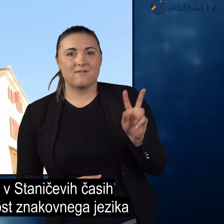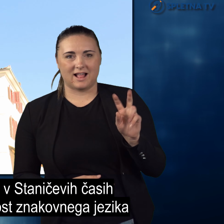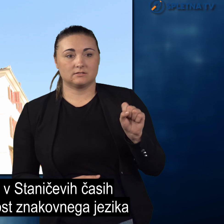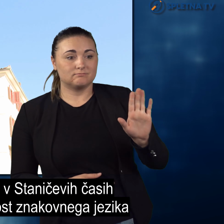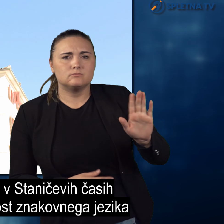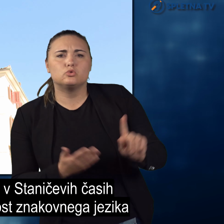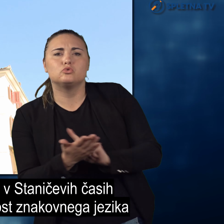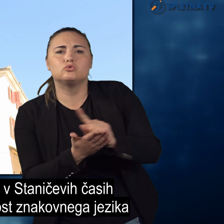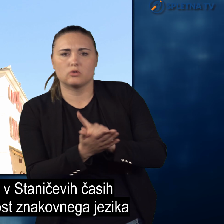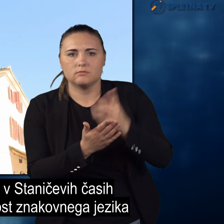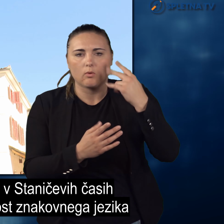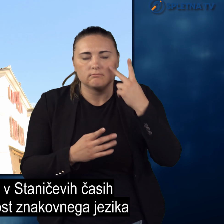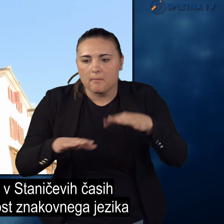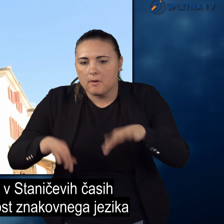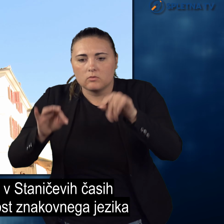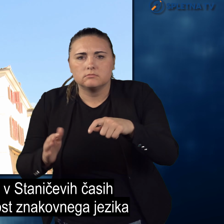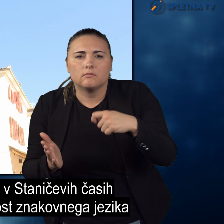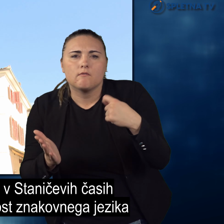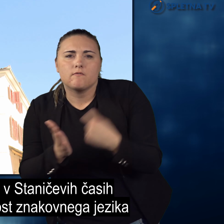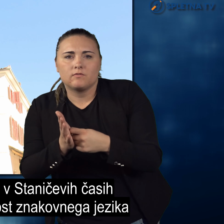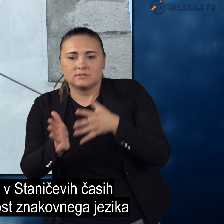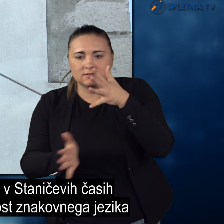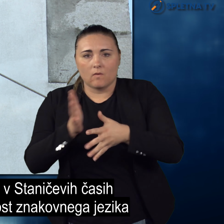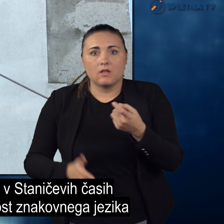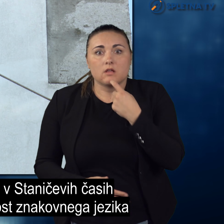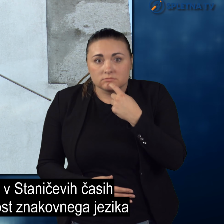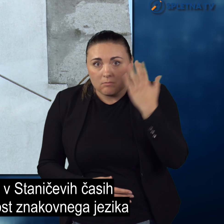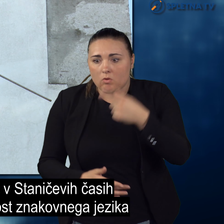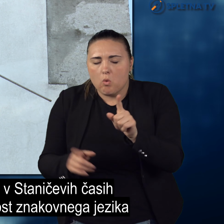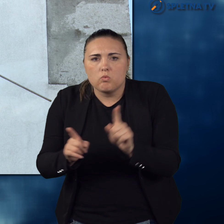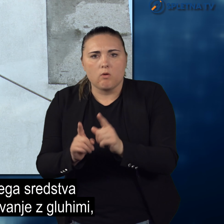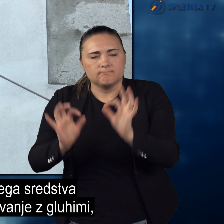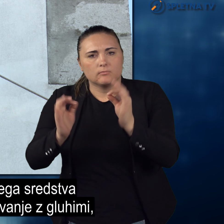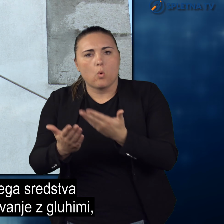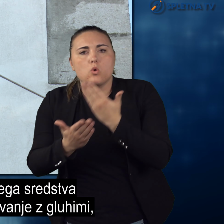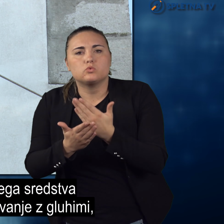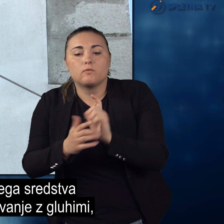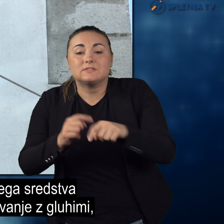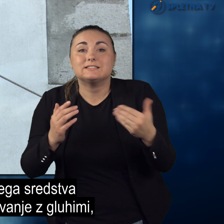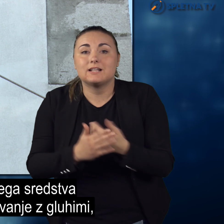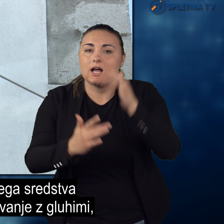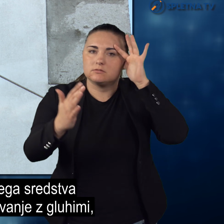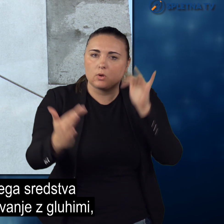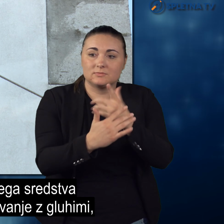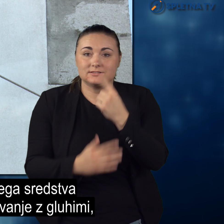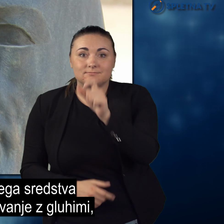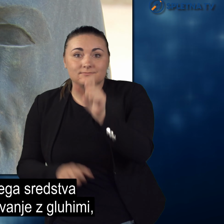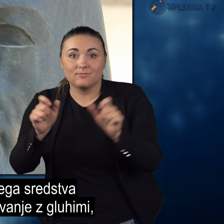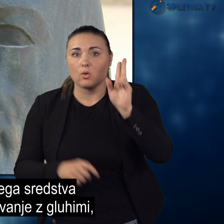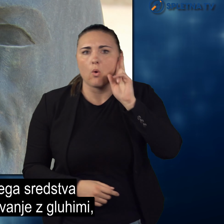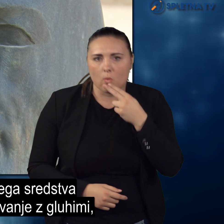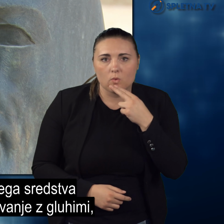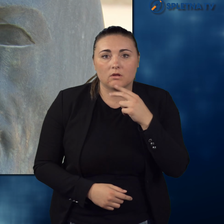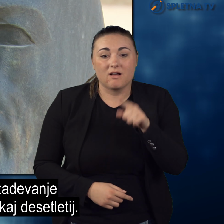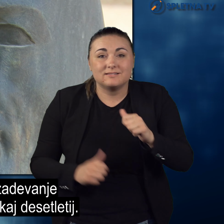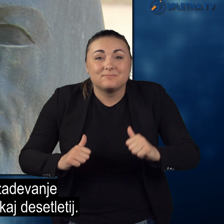Kljub temu, da so v Staničevih časih prepoznavali vrednost znakovnega jezika kot osnovnega sredstva za sporazumevanje z